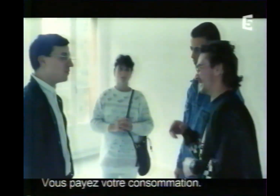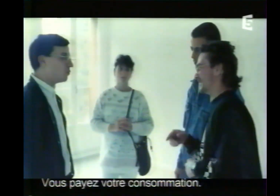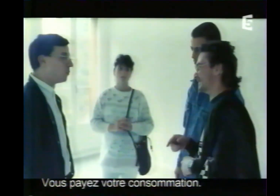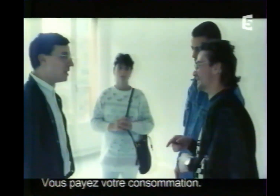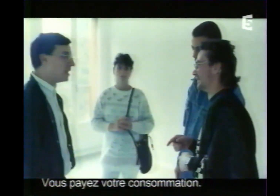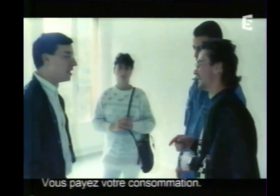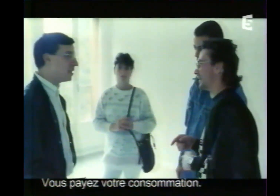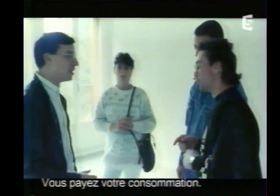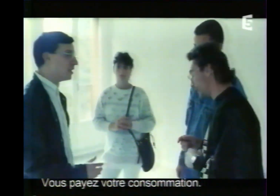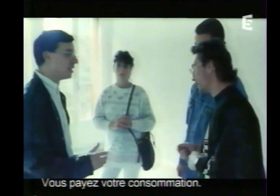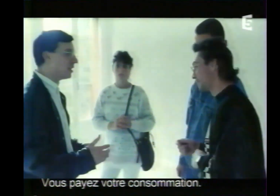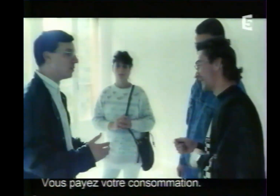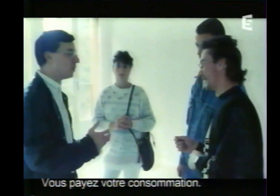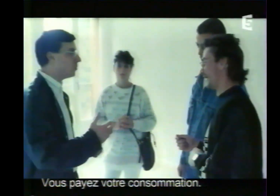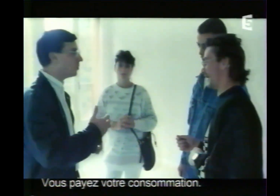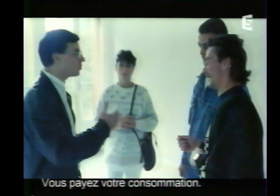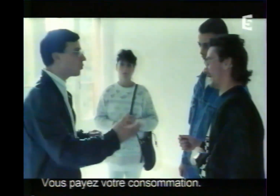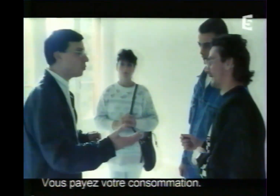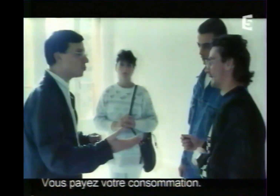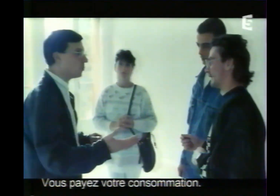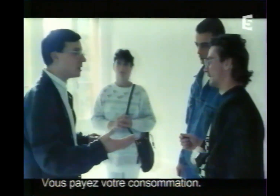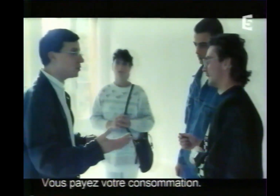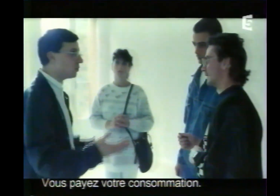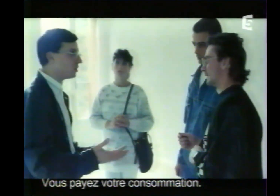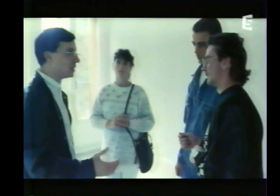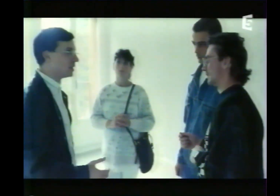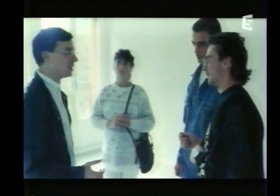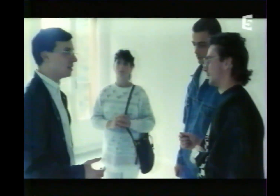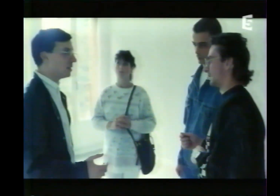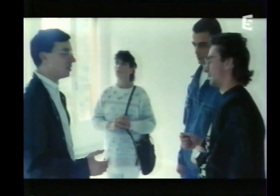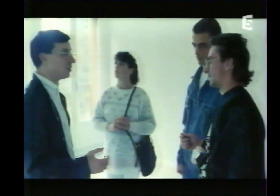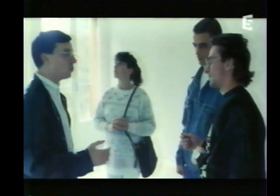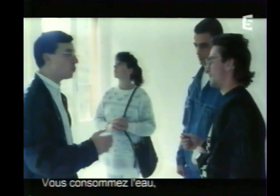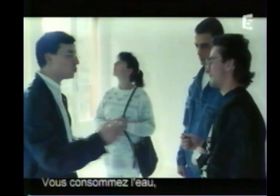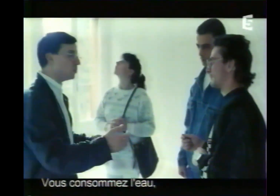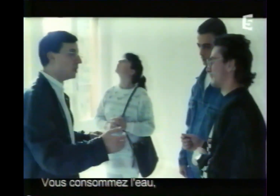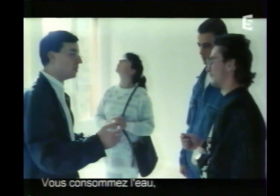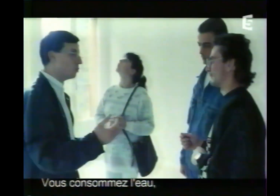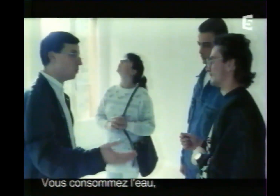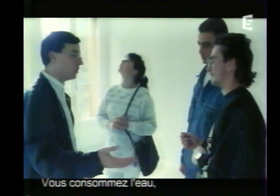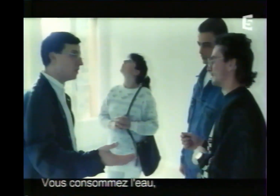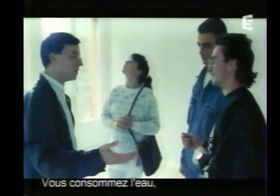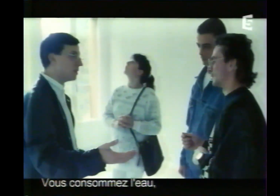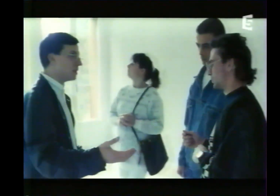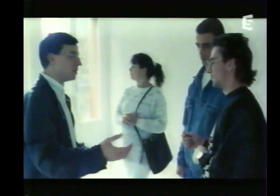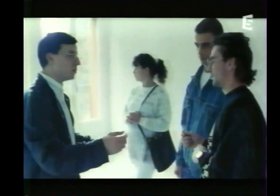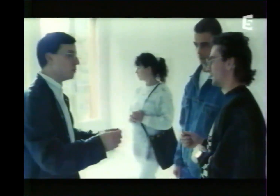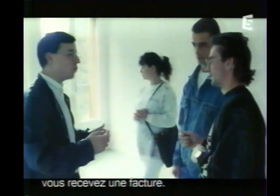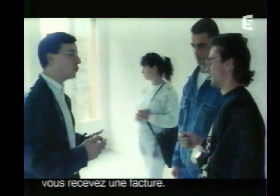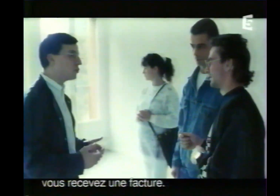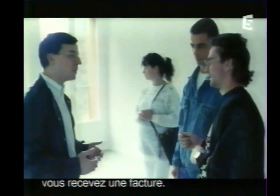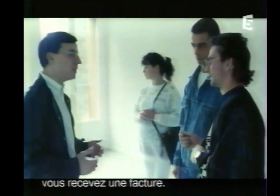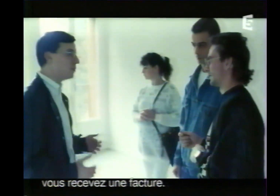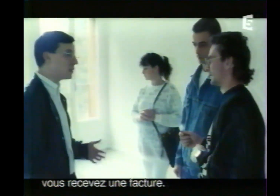Vous payez votre consommation. Vous consommez l'eau. Vous recevez une